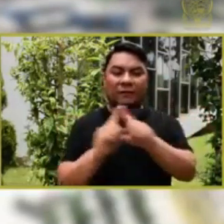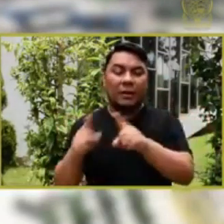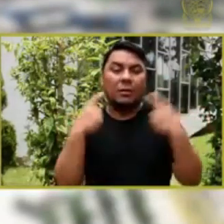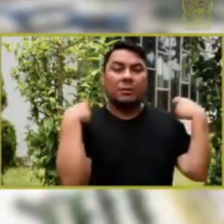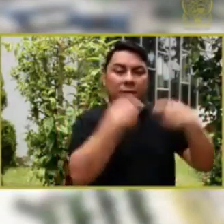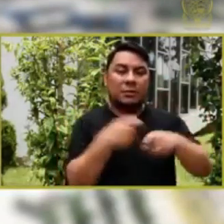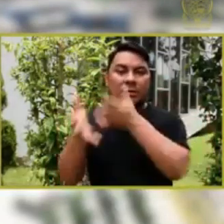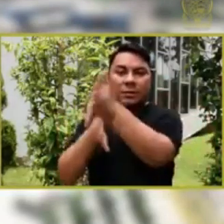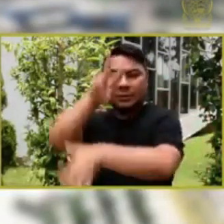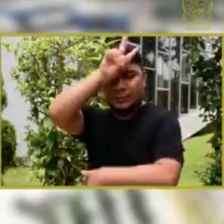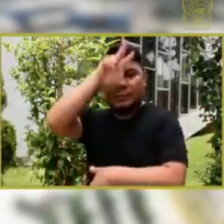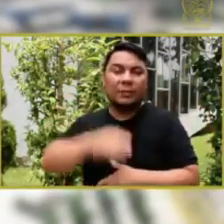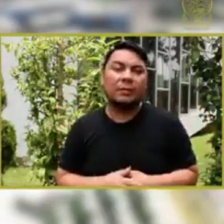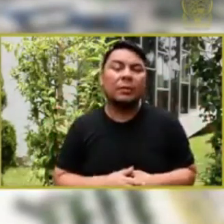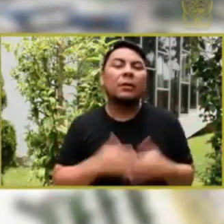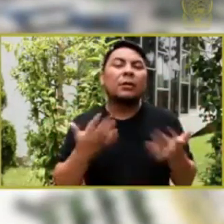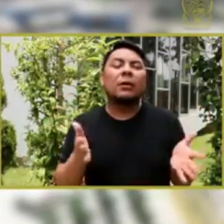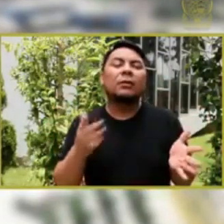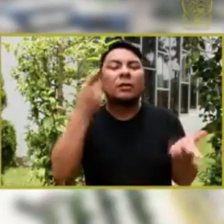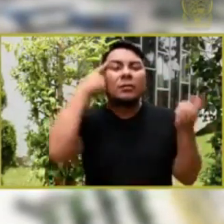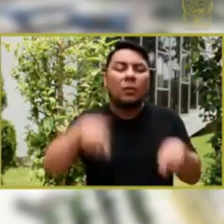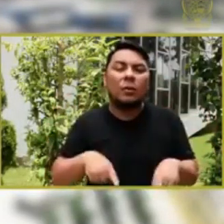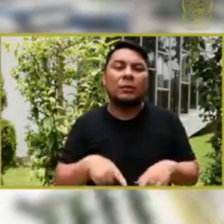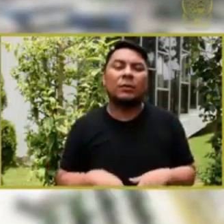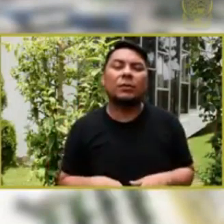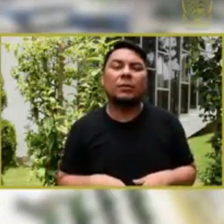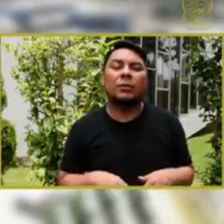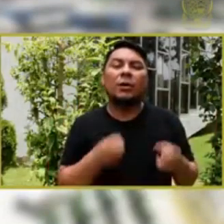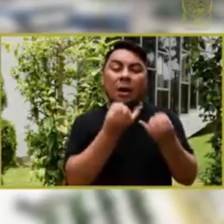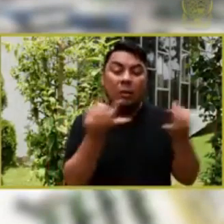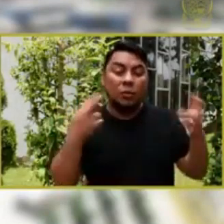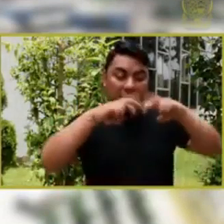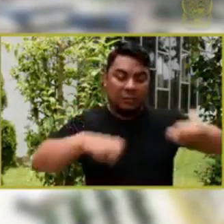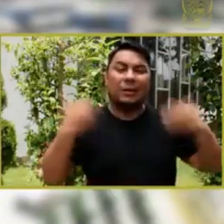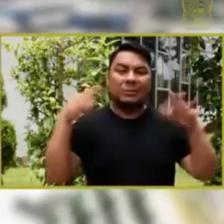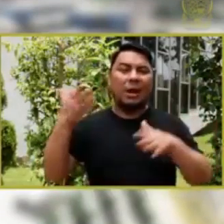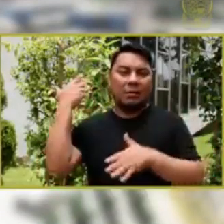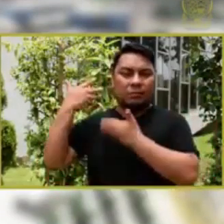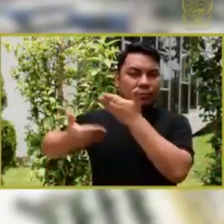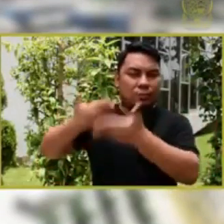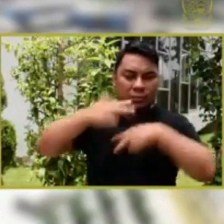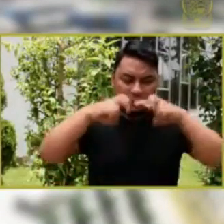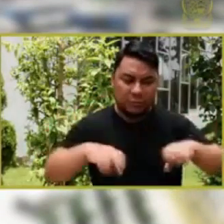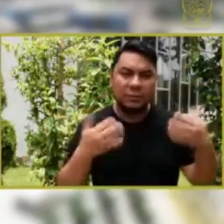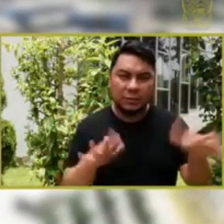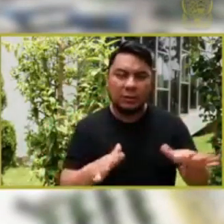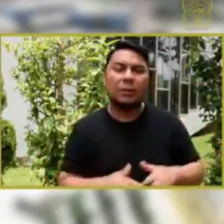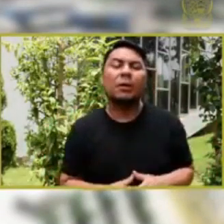oraciones en castellano y en lengua de señas peruana. De acuerdo con algunas investigaciones que se han llevado a